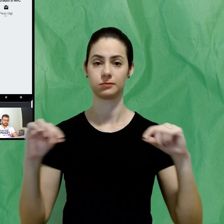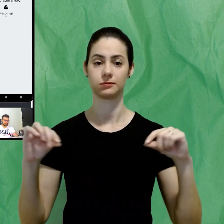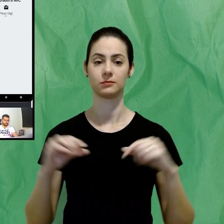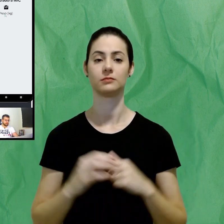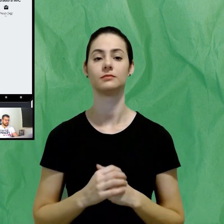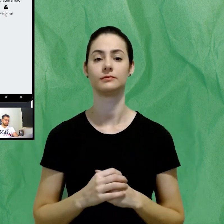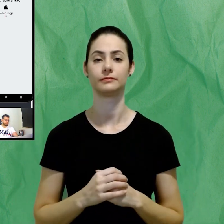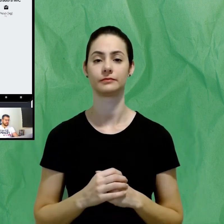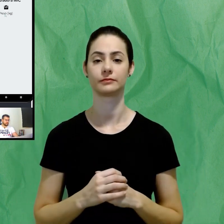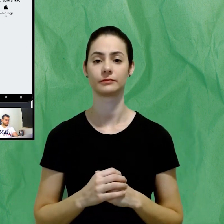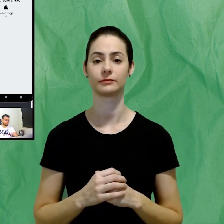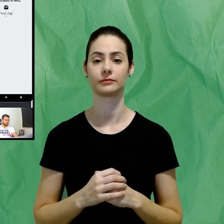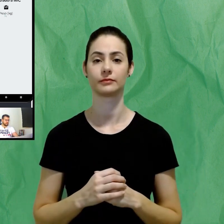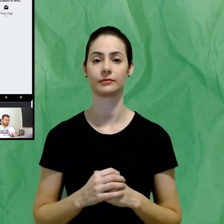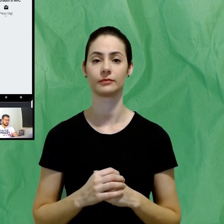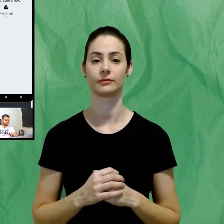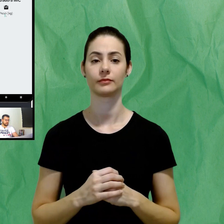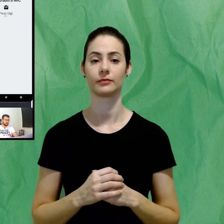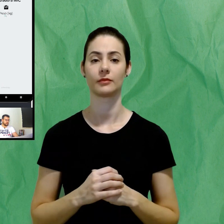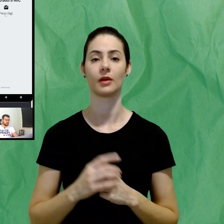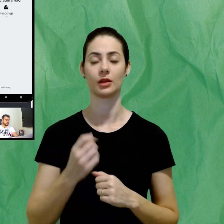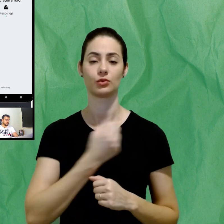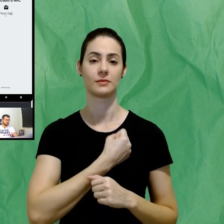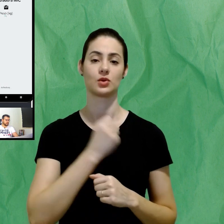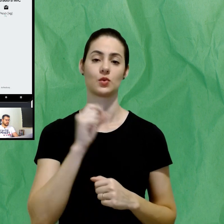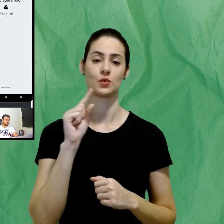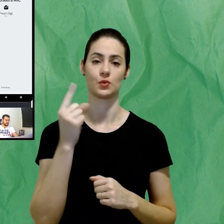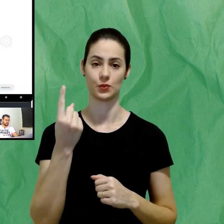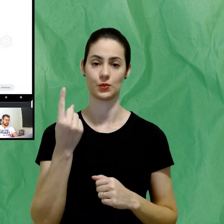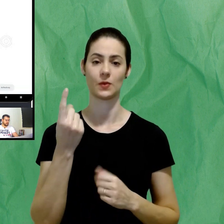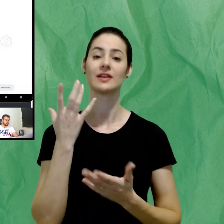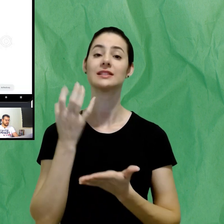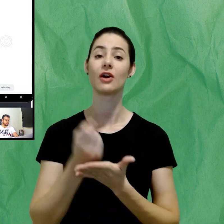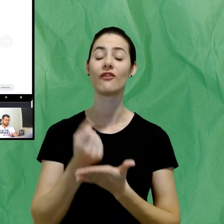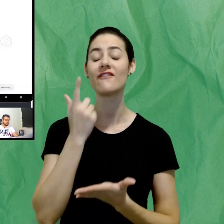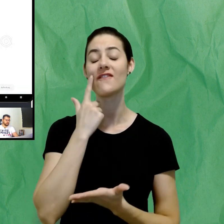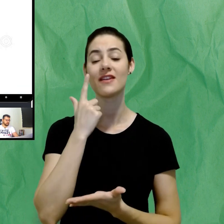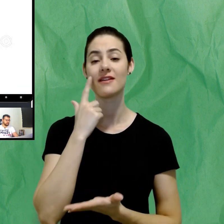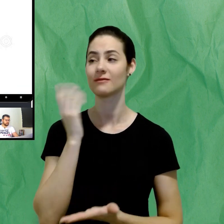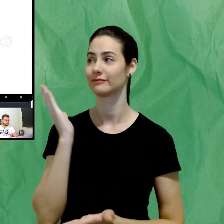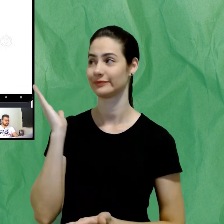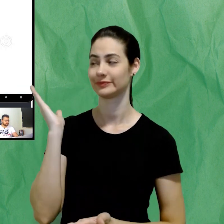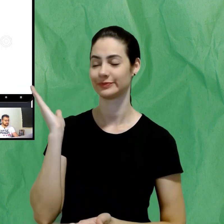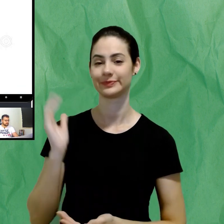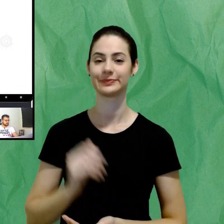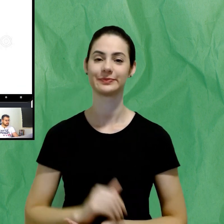dela. E aí vai ser uma largura 1. Então vamos salvar aqui e ver como que ficou.